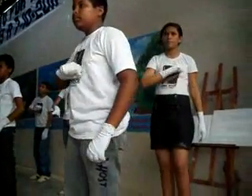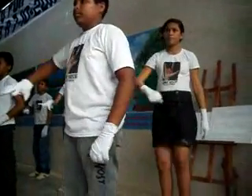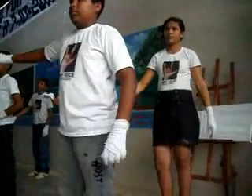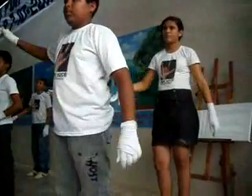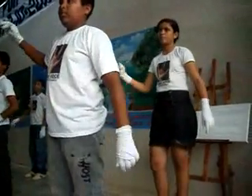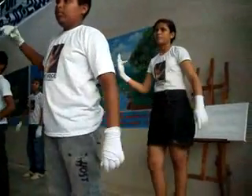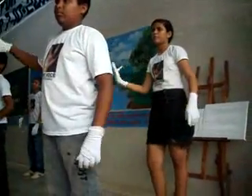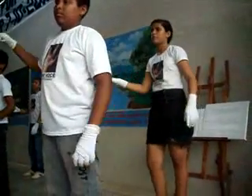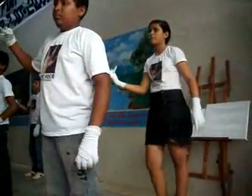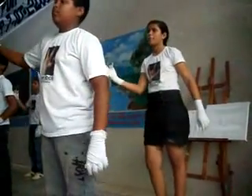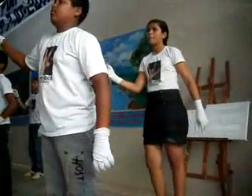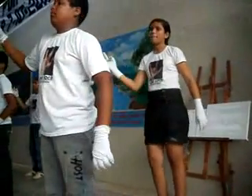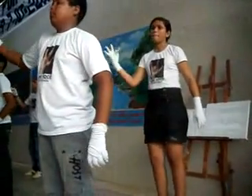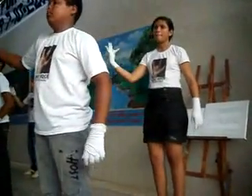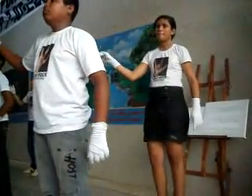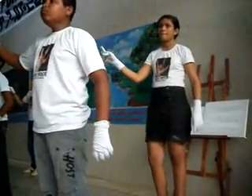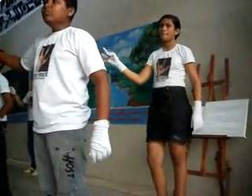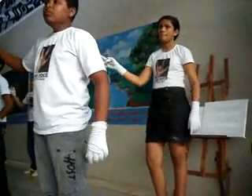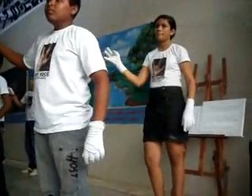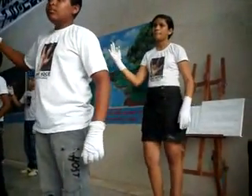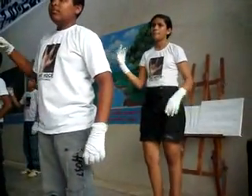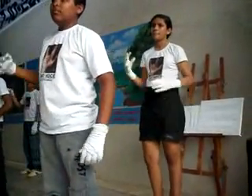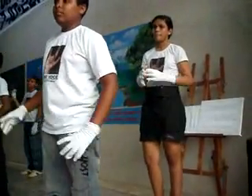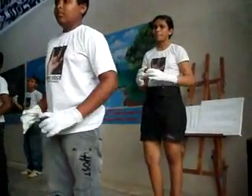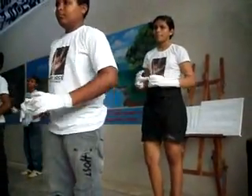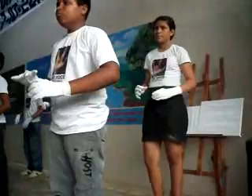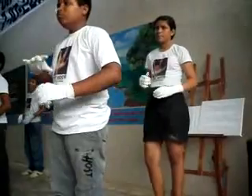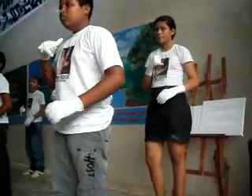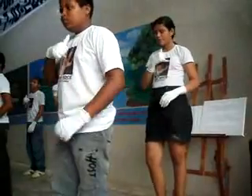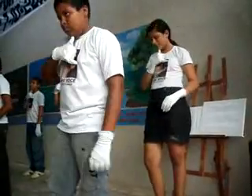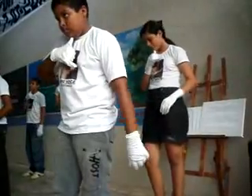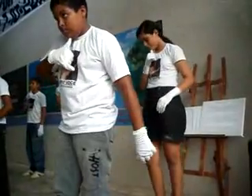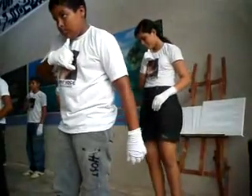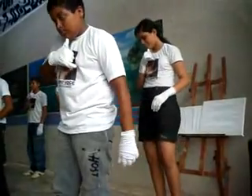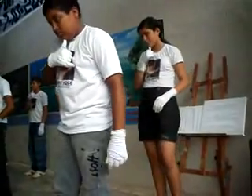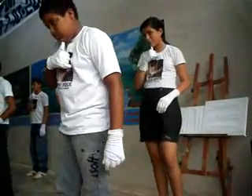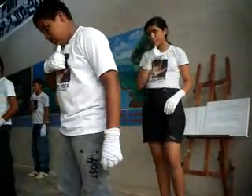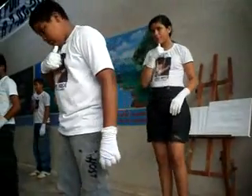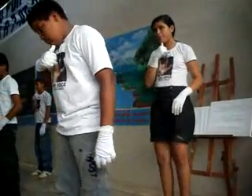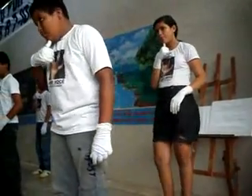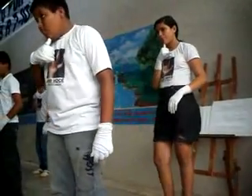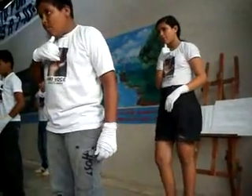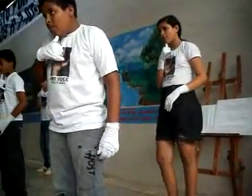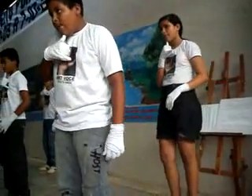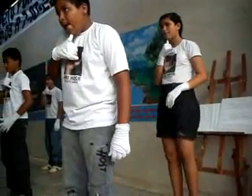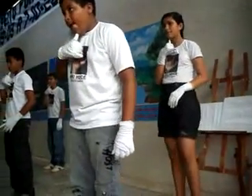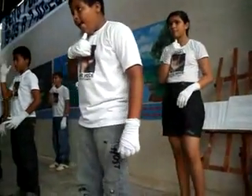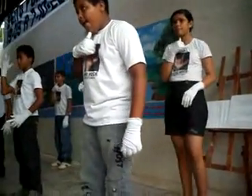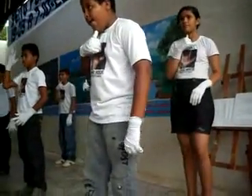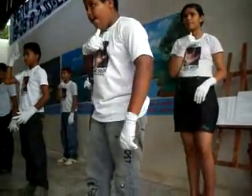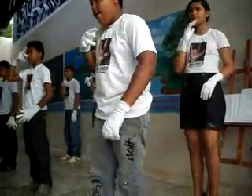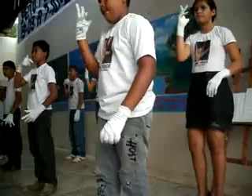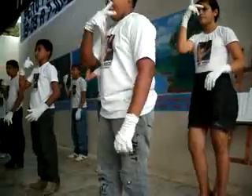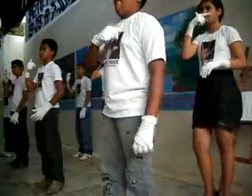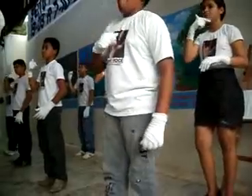peito uma dor E no lugar da que cicatriz marcou As cenas lindas que